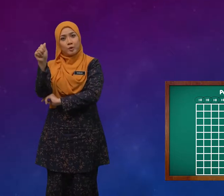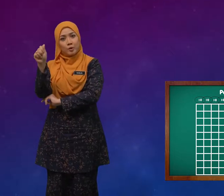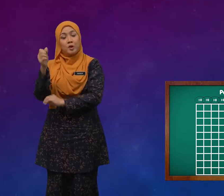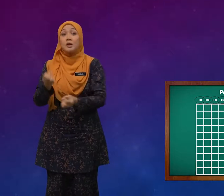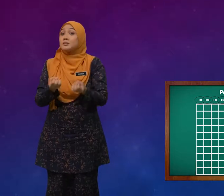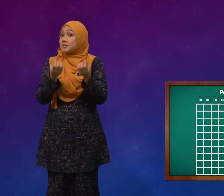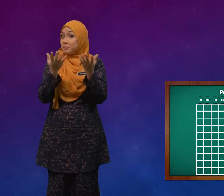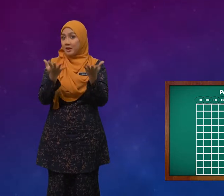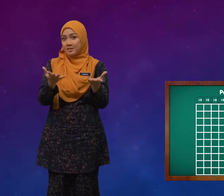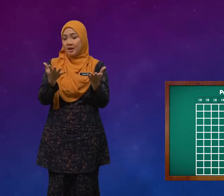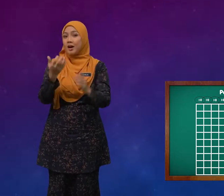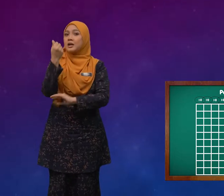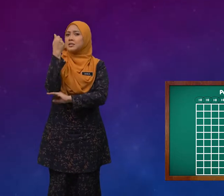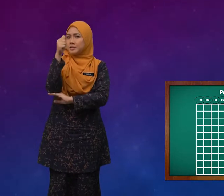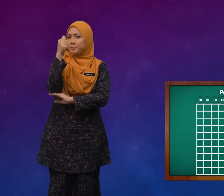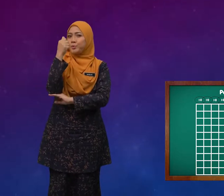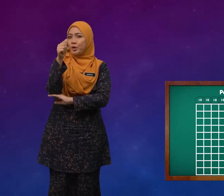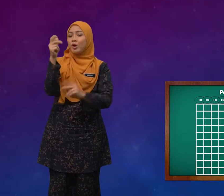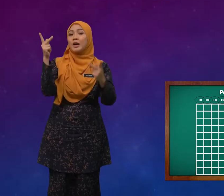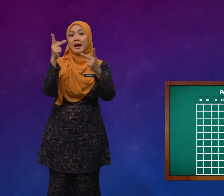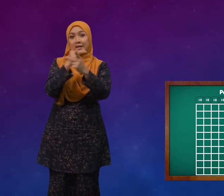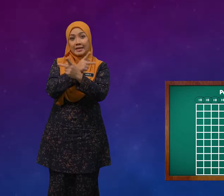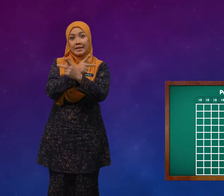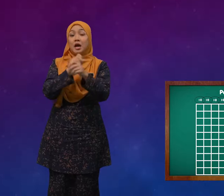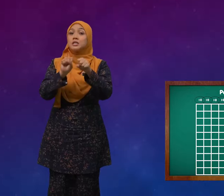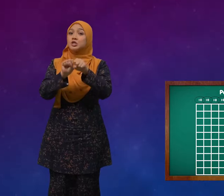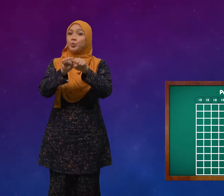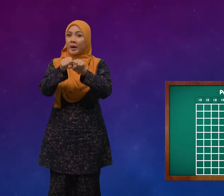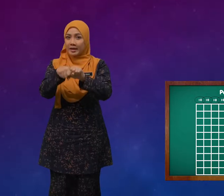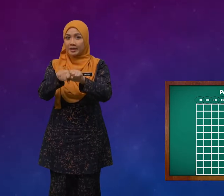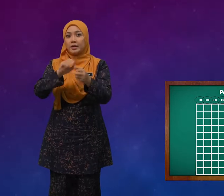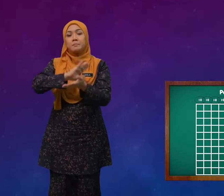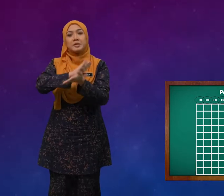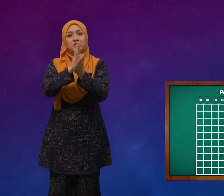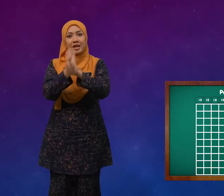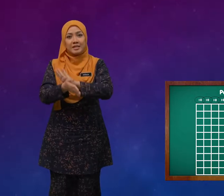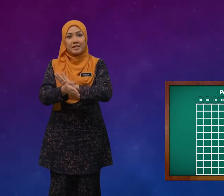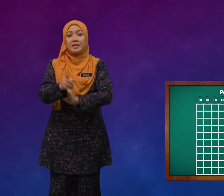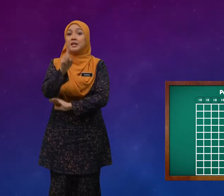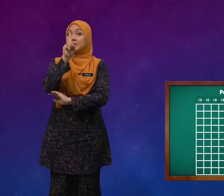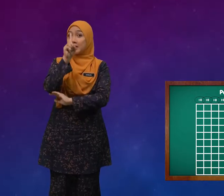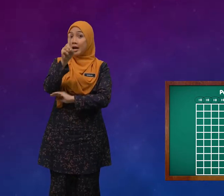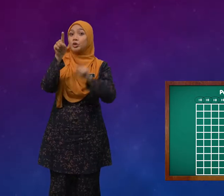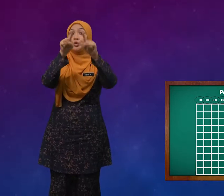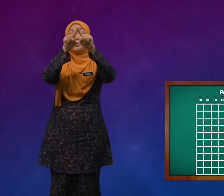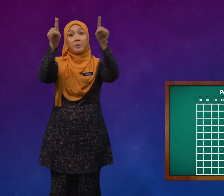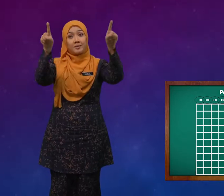10-10 sebanyak 10 kali supaya menjadi satu